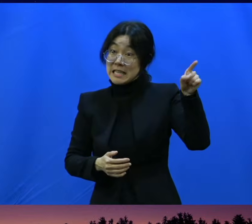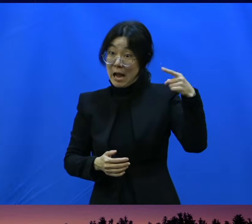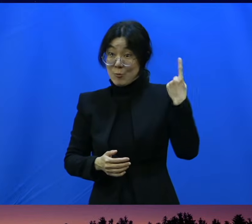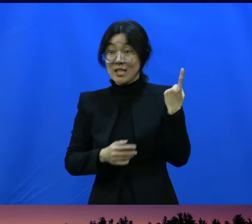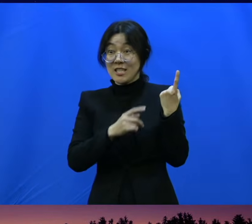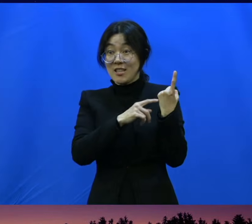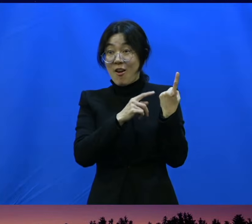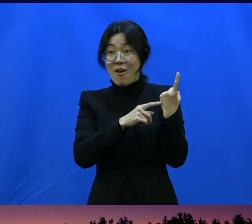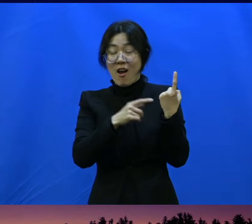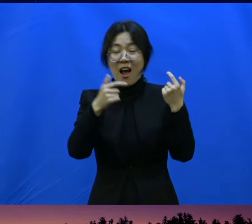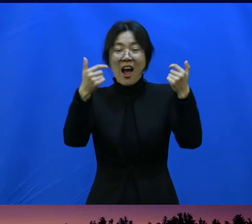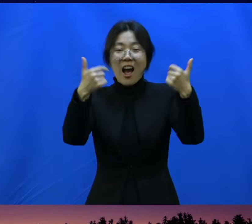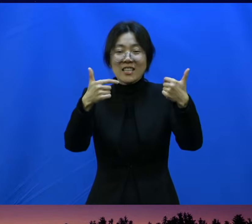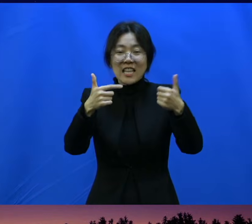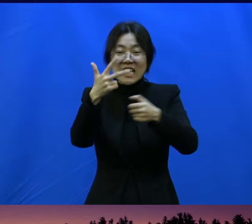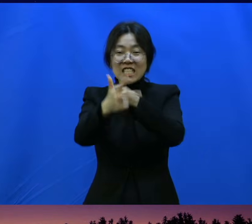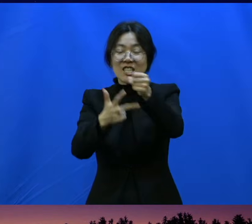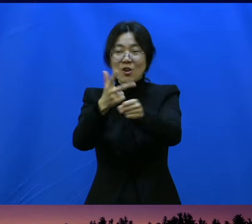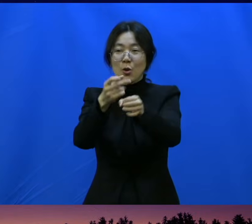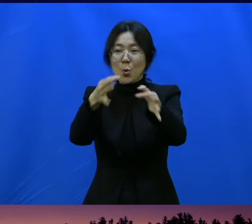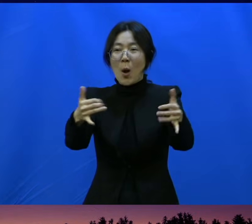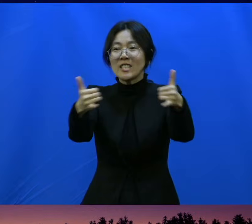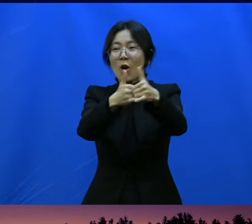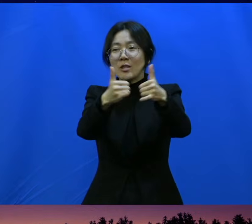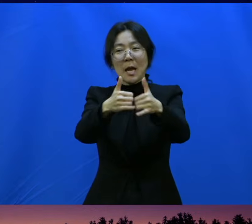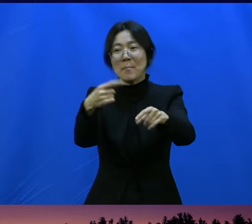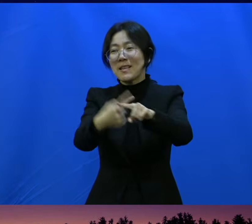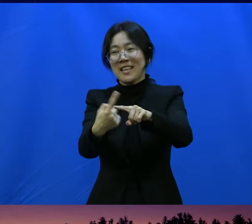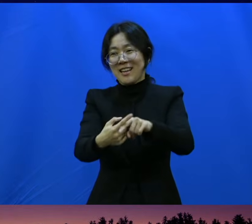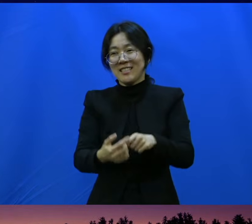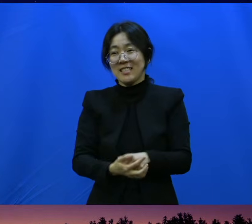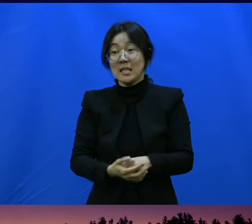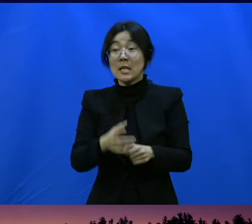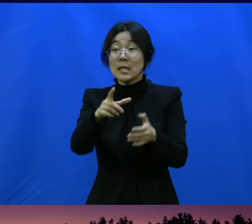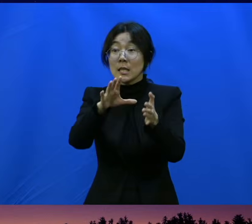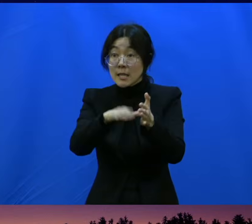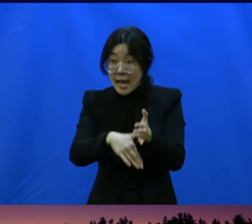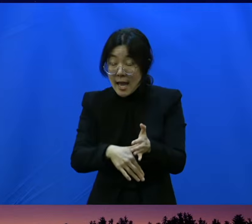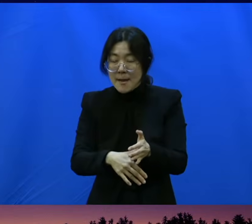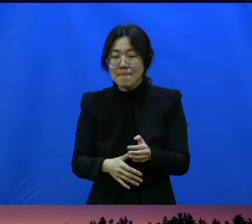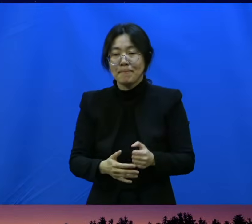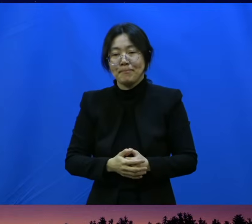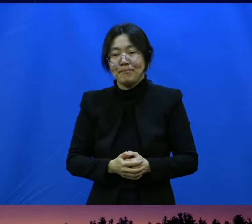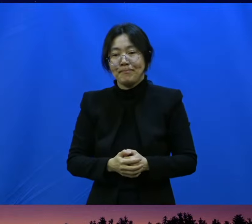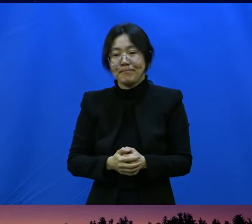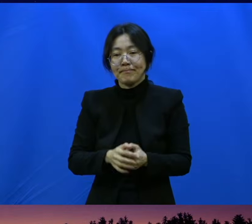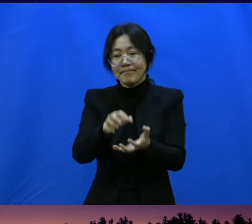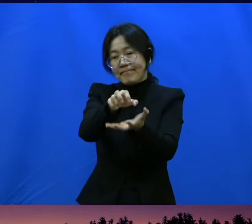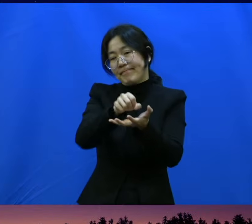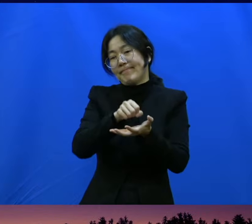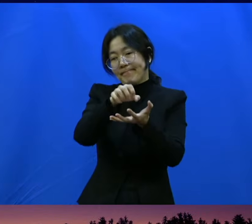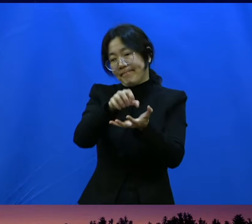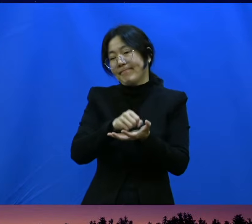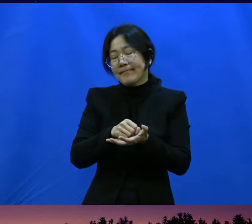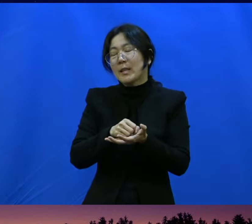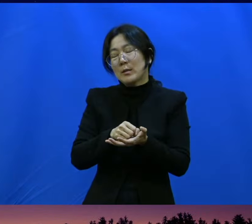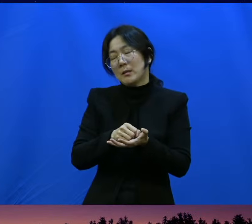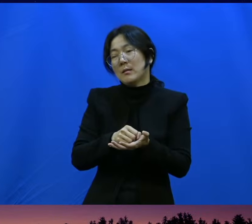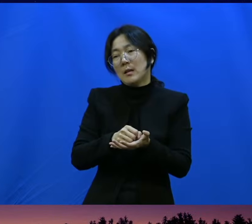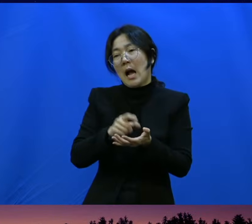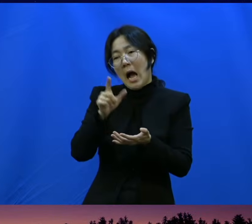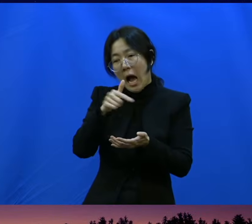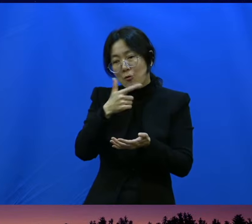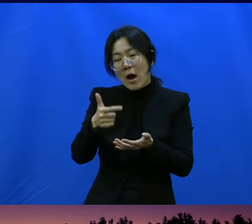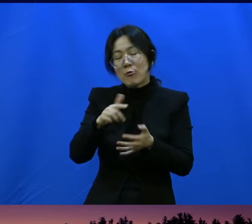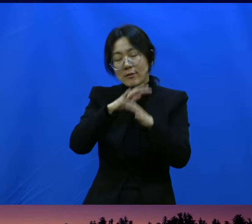매일 전쟁이겠죠. 근데 다윗이 받아들여야 할 훈련이었습니다. 그때는 몰랐어요. 근데 나중에 엄청난 일이, 믿을 수 없는 일이 생기죠.